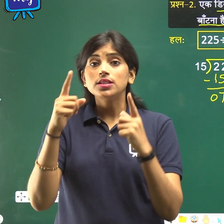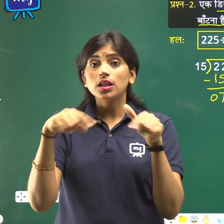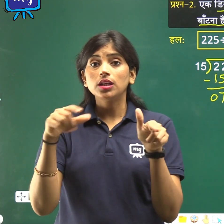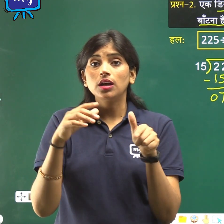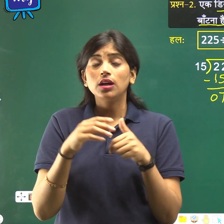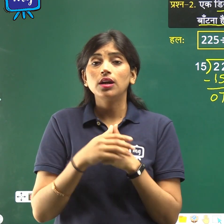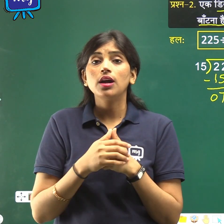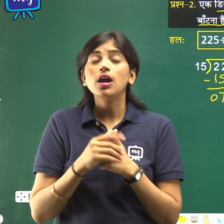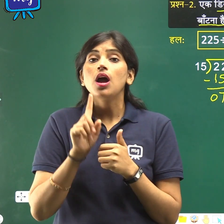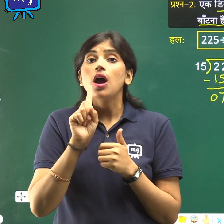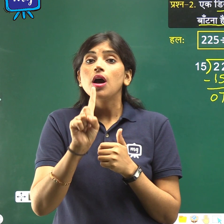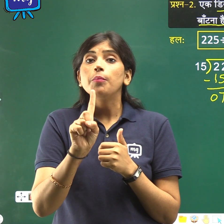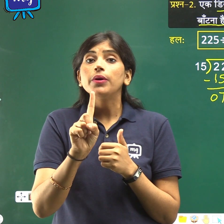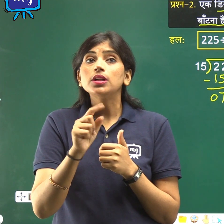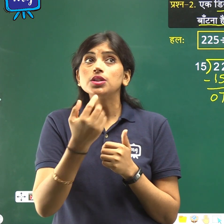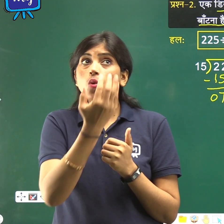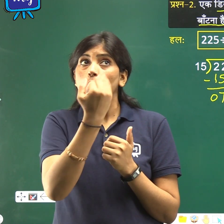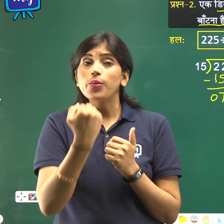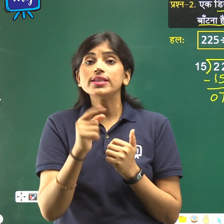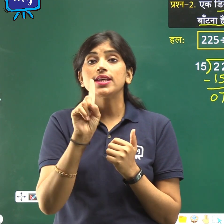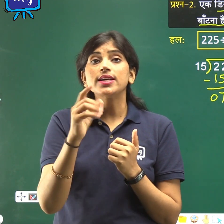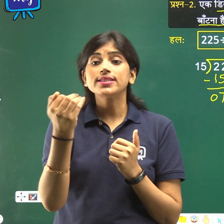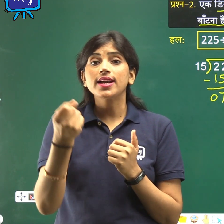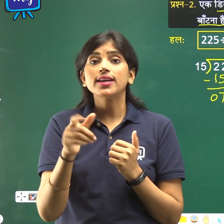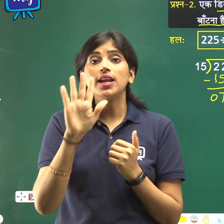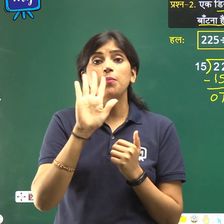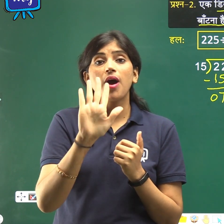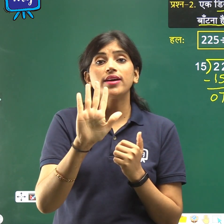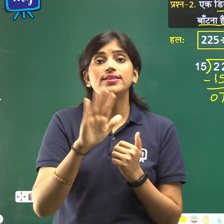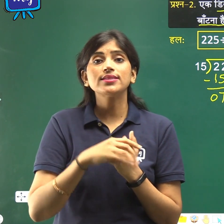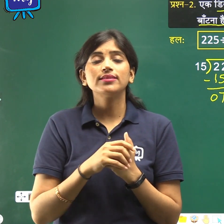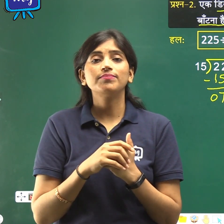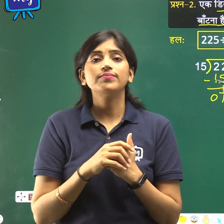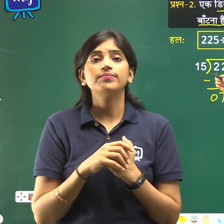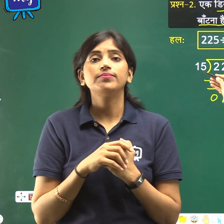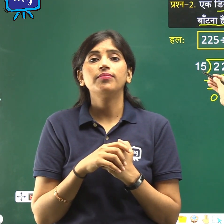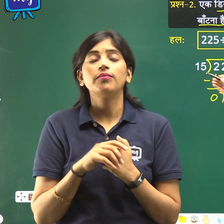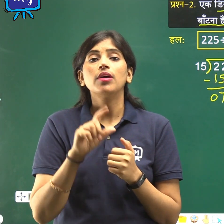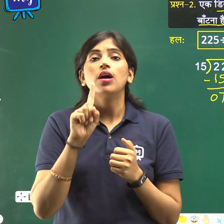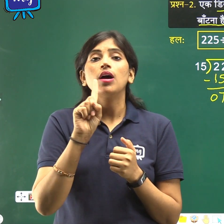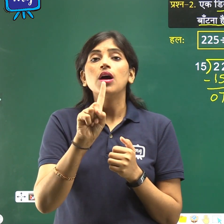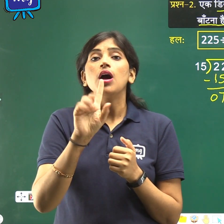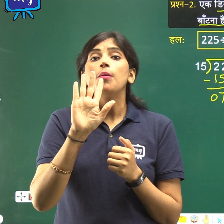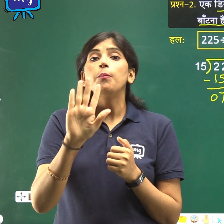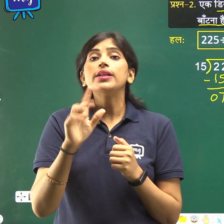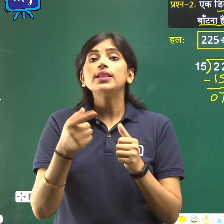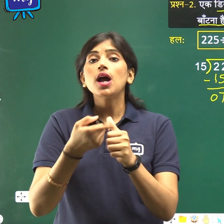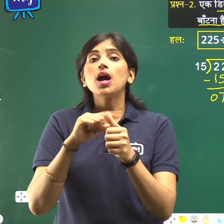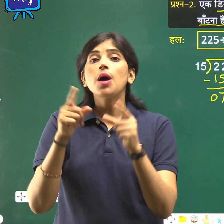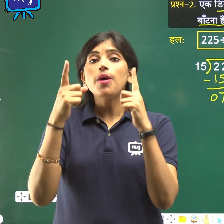नहीं, तो ऊपर से हमने संख्या ली 5। 15 का भाग